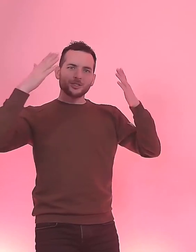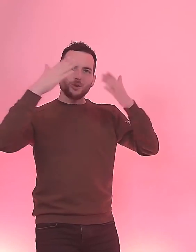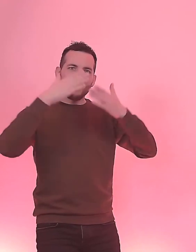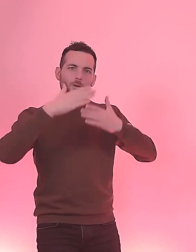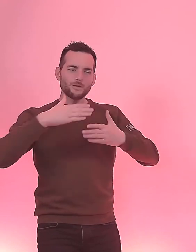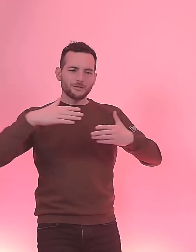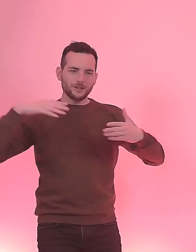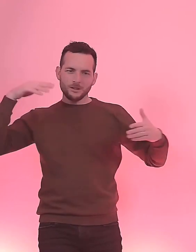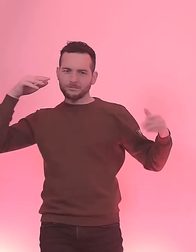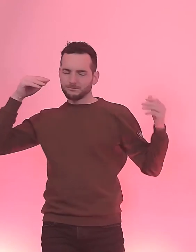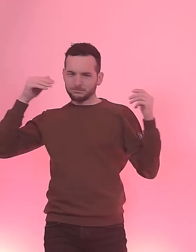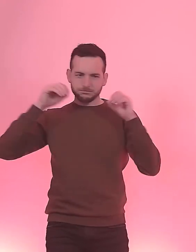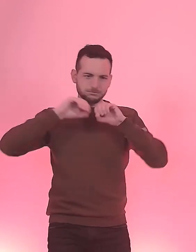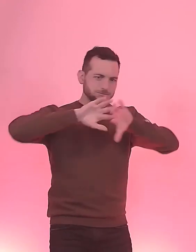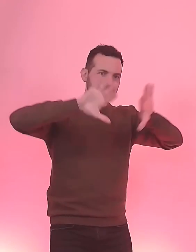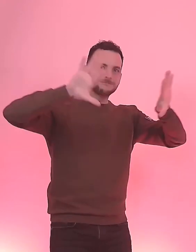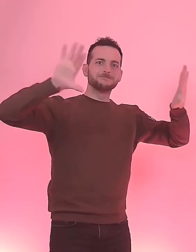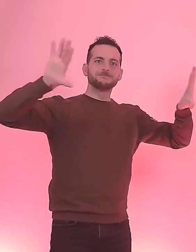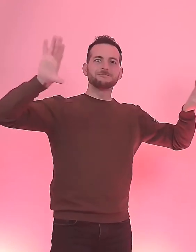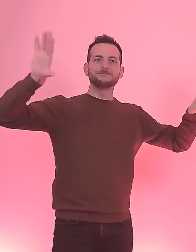chauffeurs te